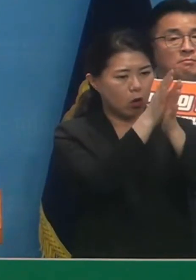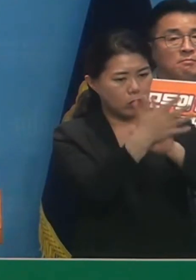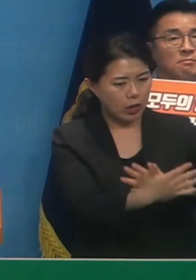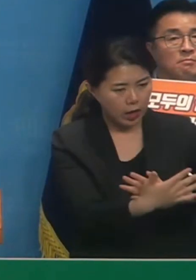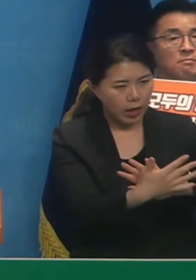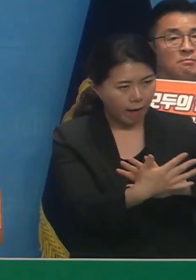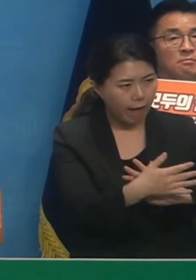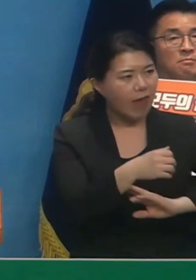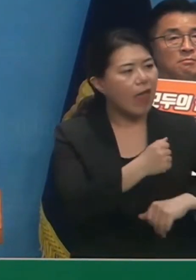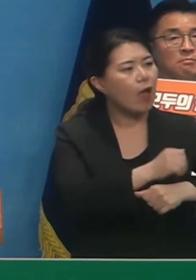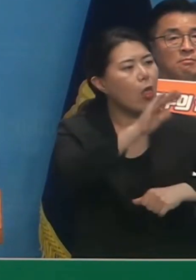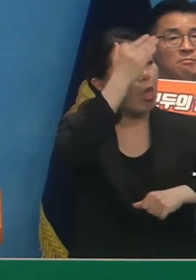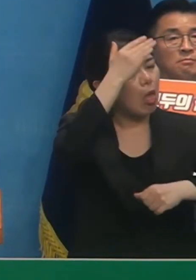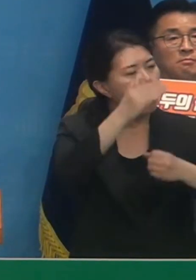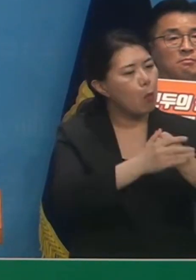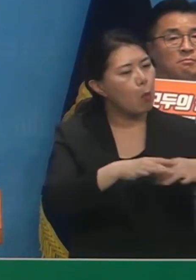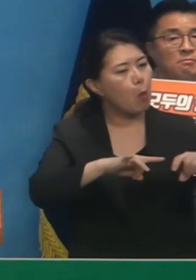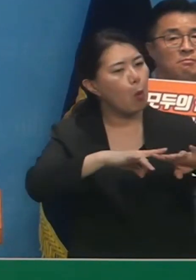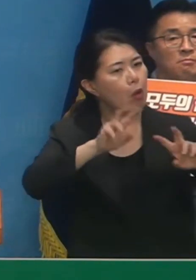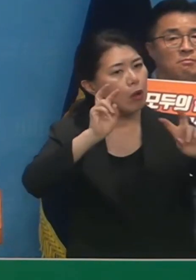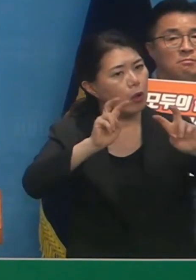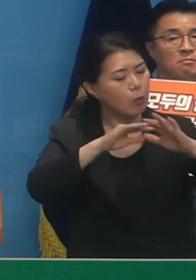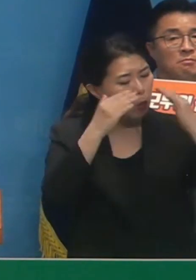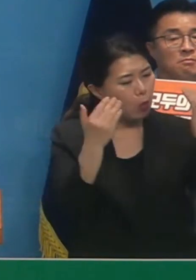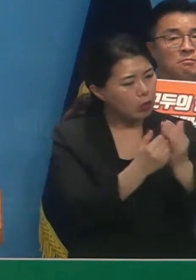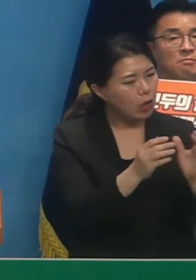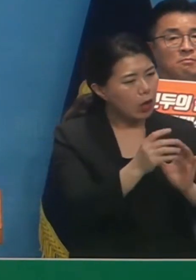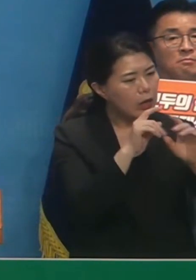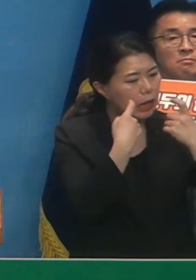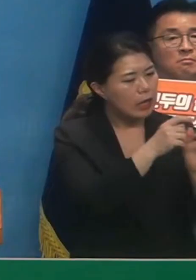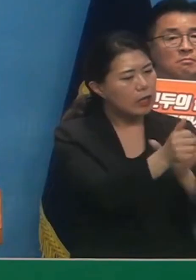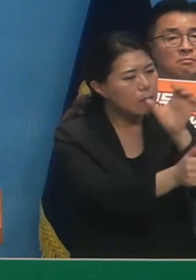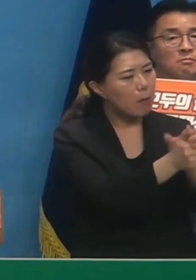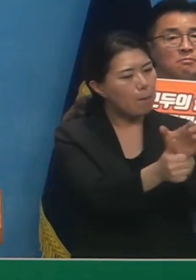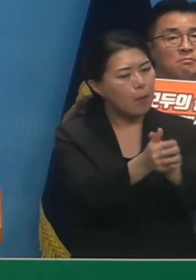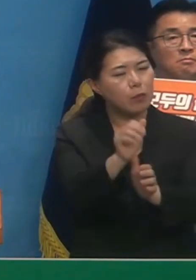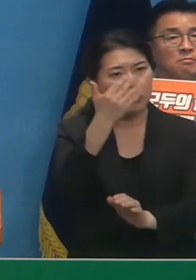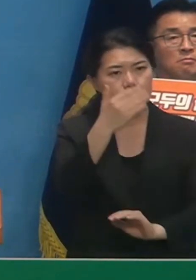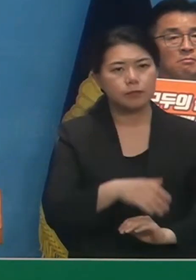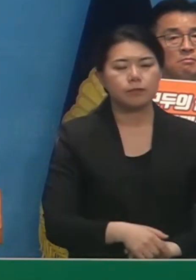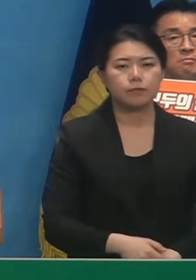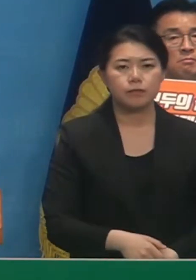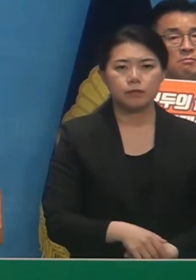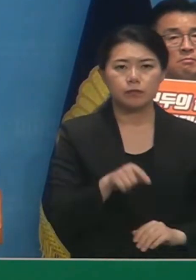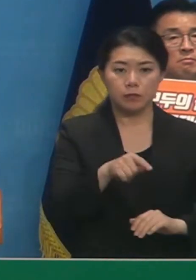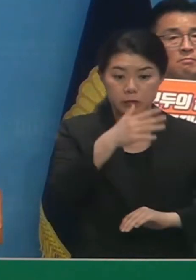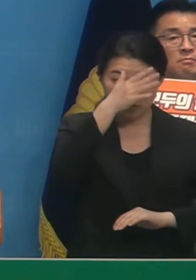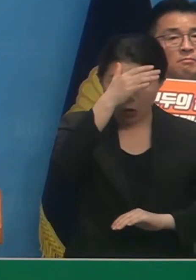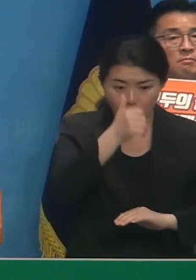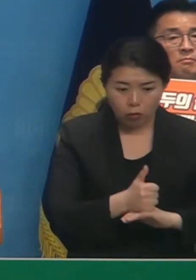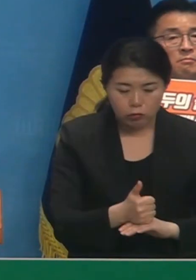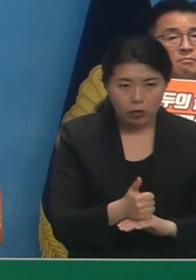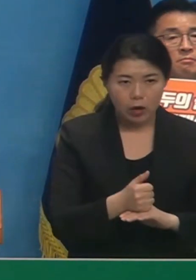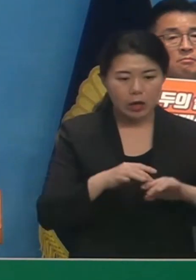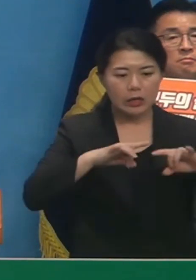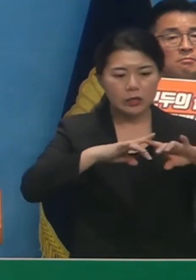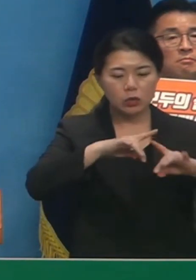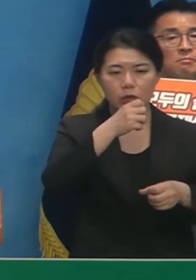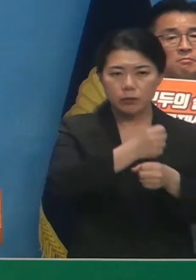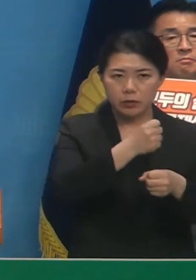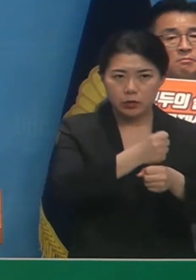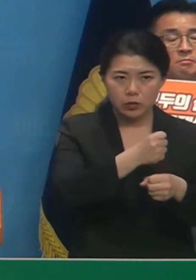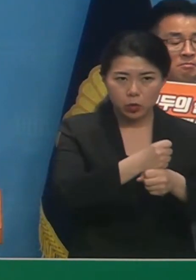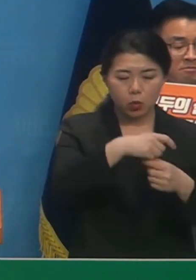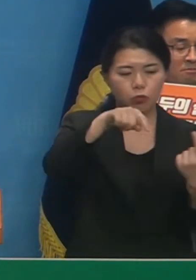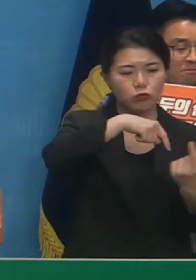아래 전력산업은 민영화의 길로 내몰리게 될 것입니다. 그 결과 전기의